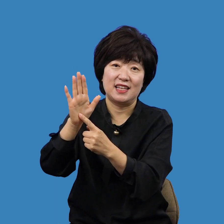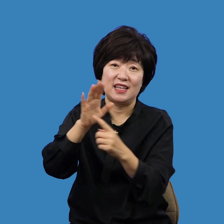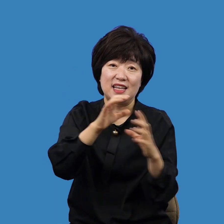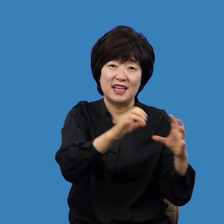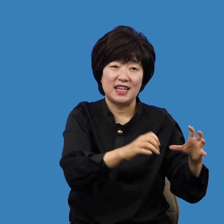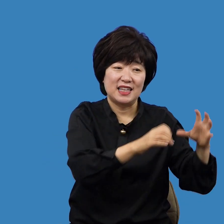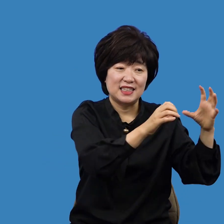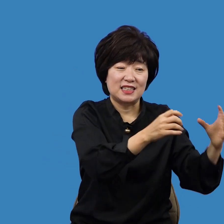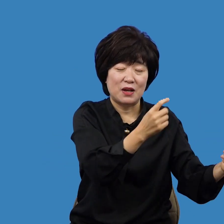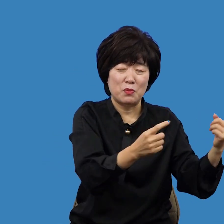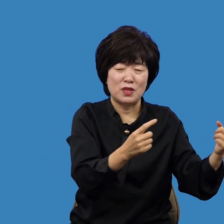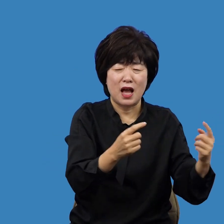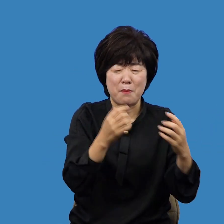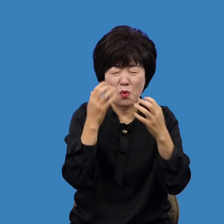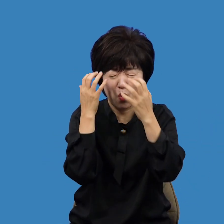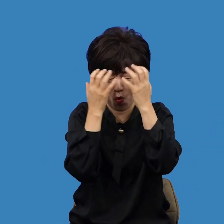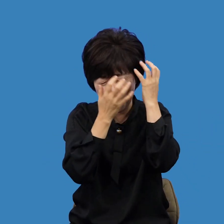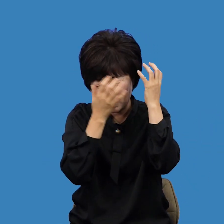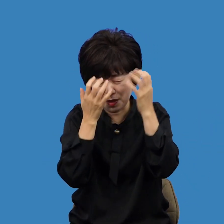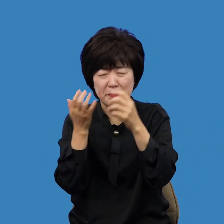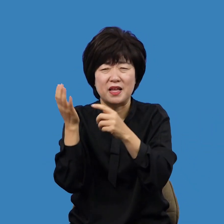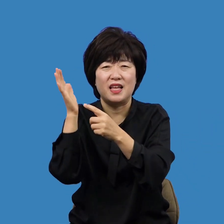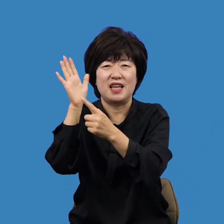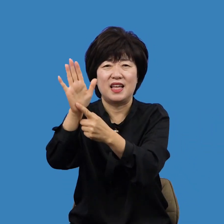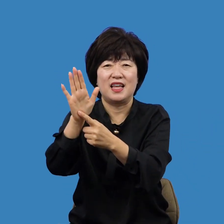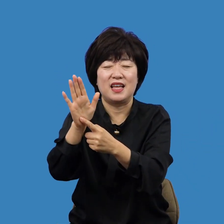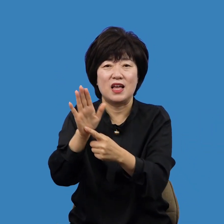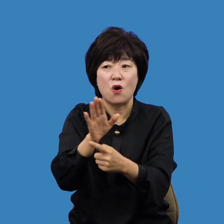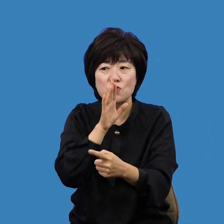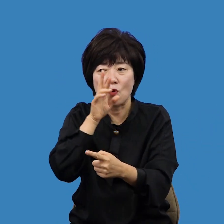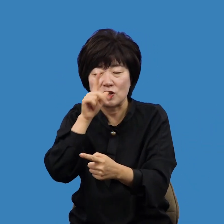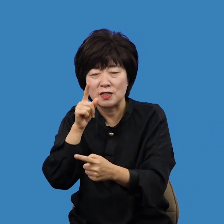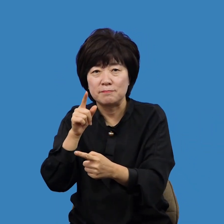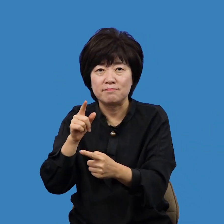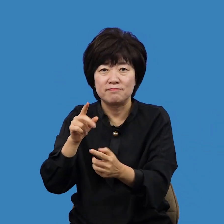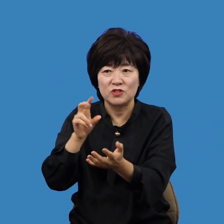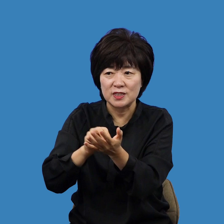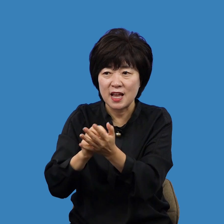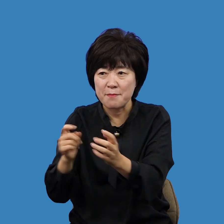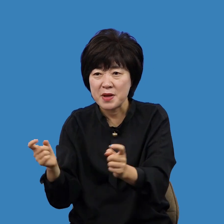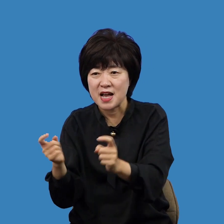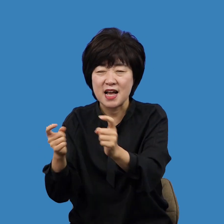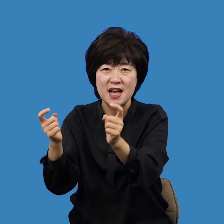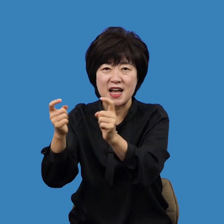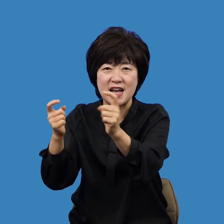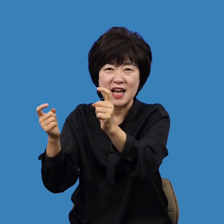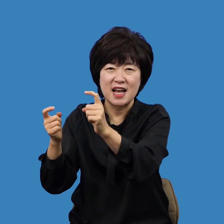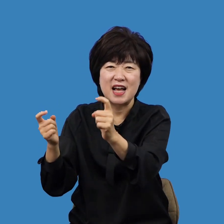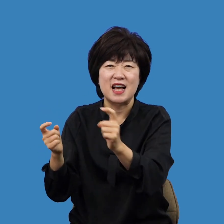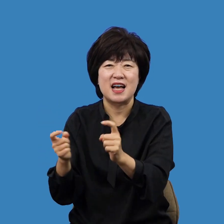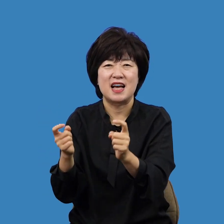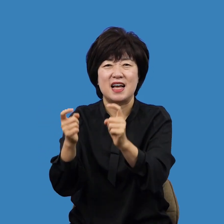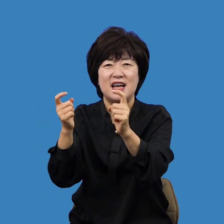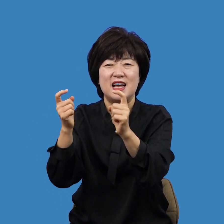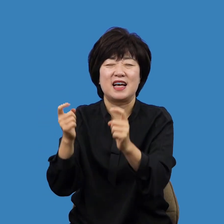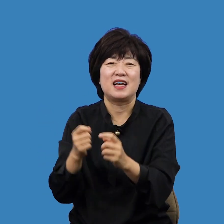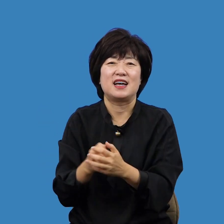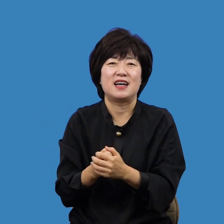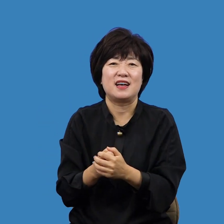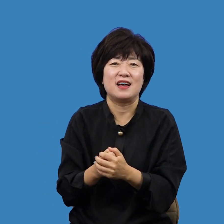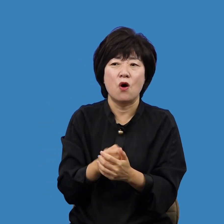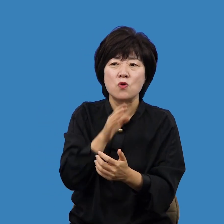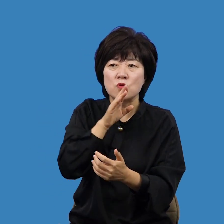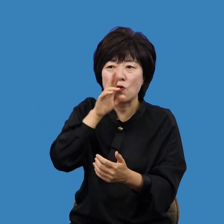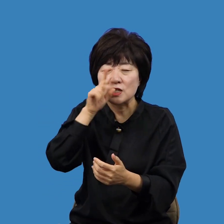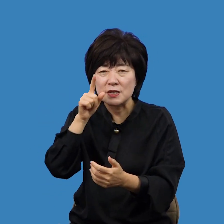세상보다 조금 더 복잡하게 나타나요. 옳고 그름을 가리는 문제가 교회 안에서는 세상보다 복잡하게 나타나.